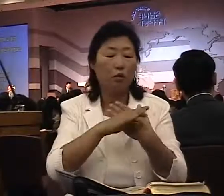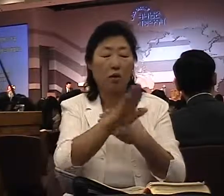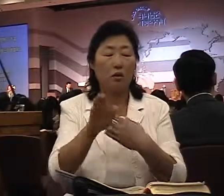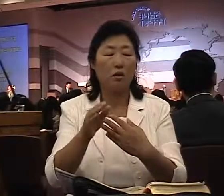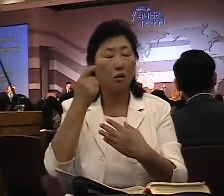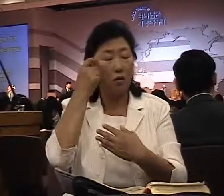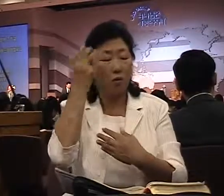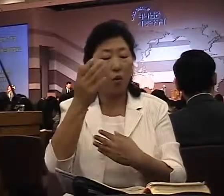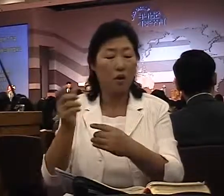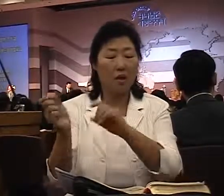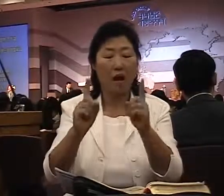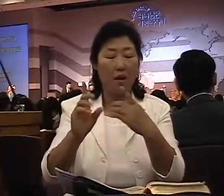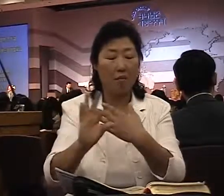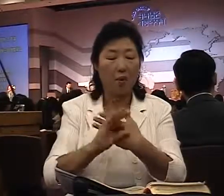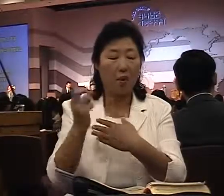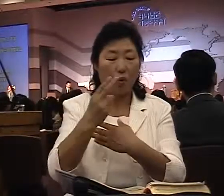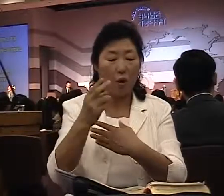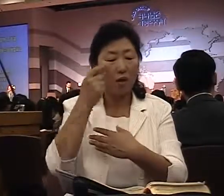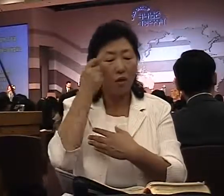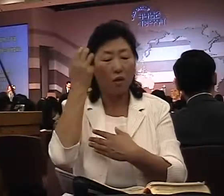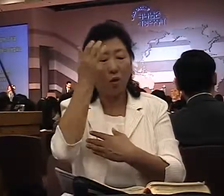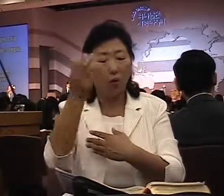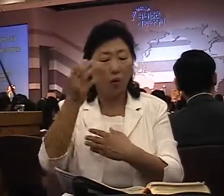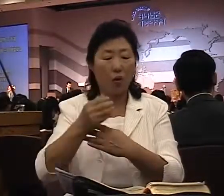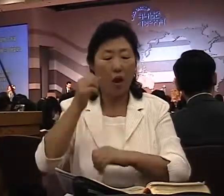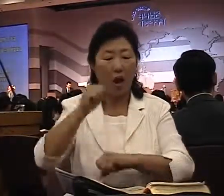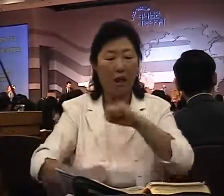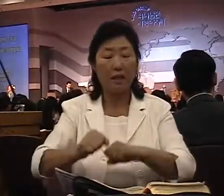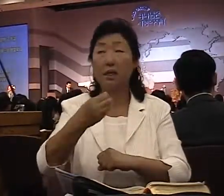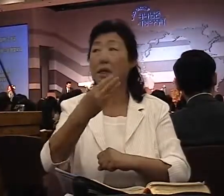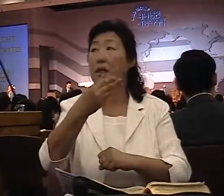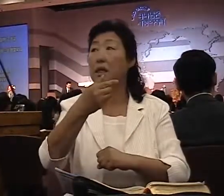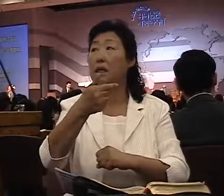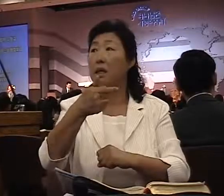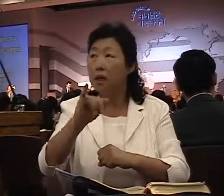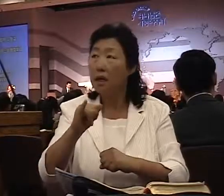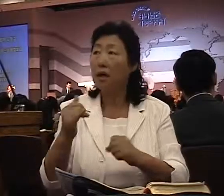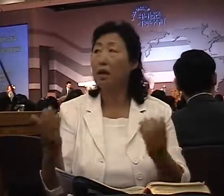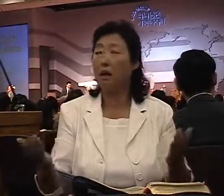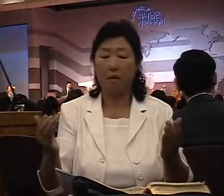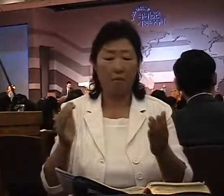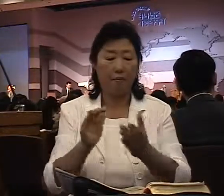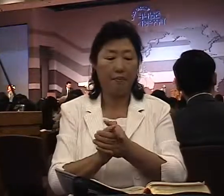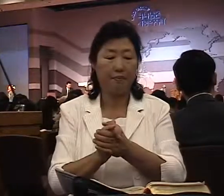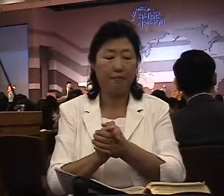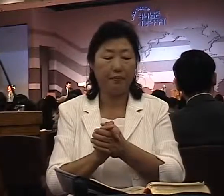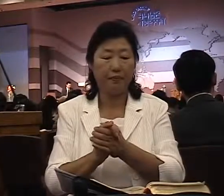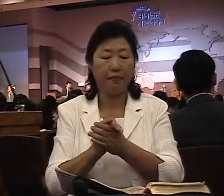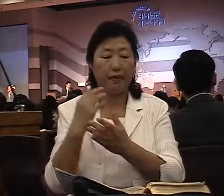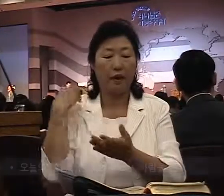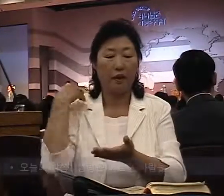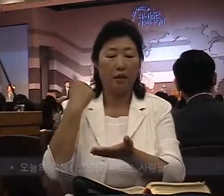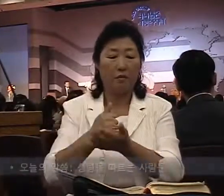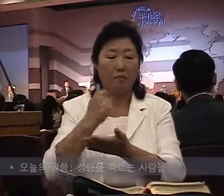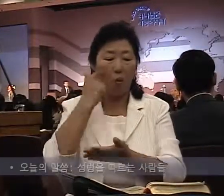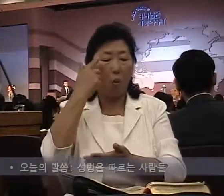성령으로 살면 또한 성령으로 행할지니. 아멘. 이 시간에 김승우 담임 목사님 나오셔서 성령을